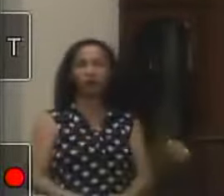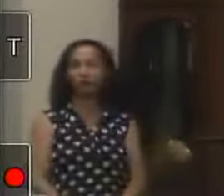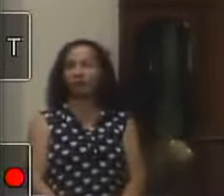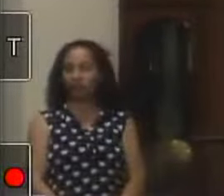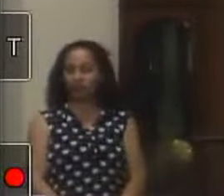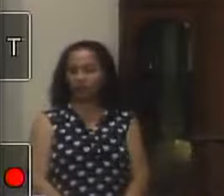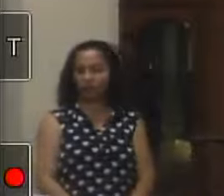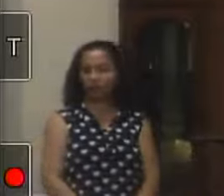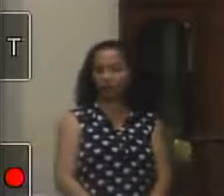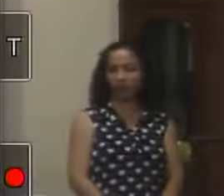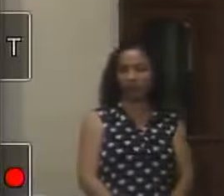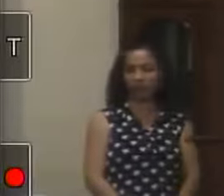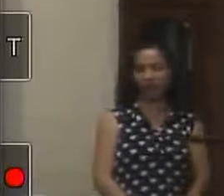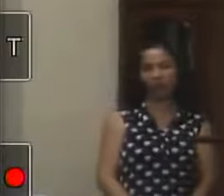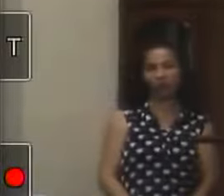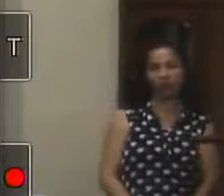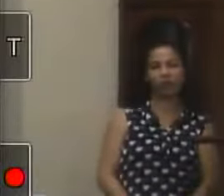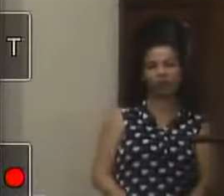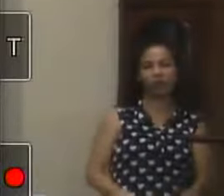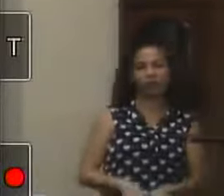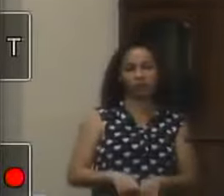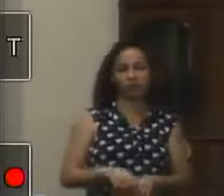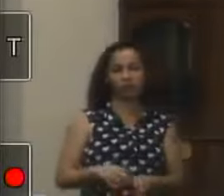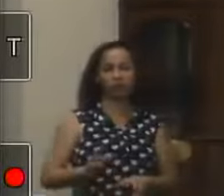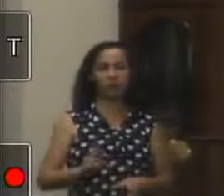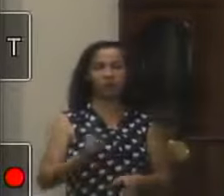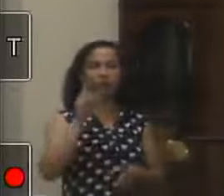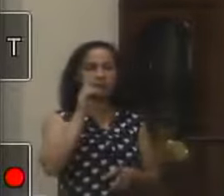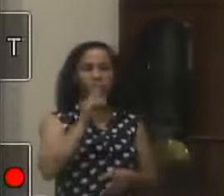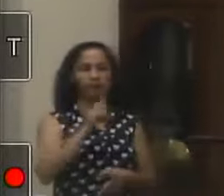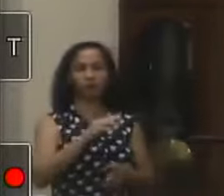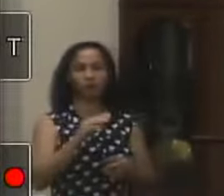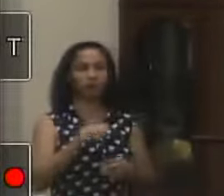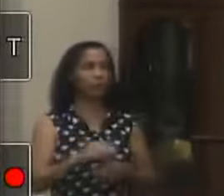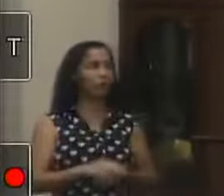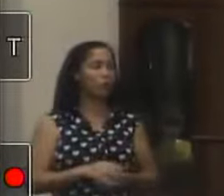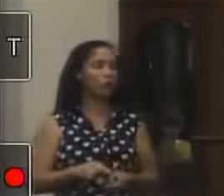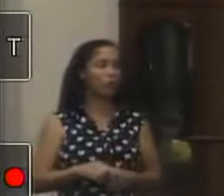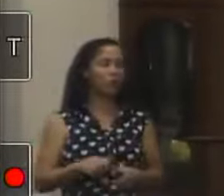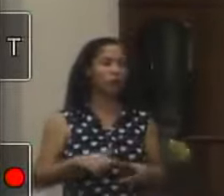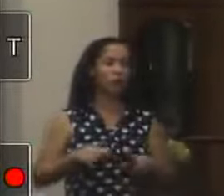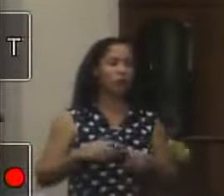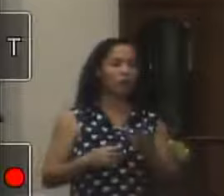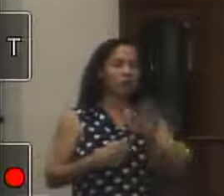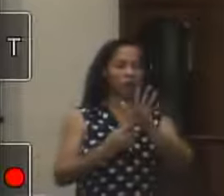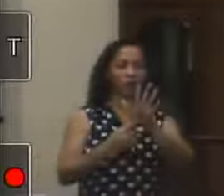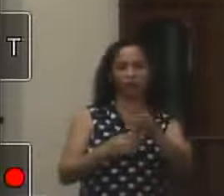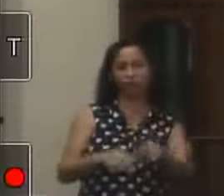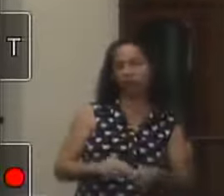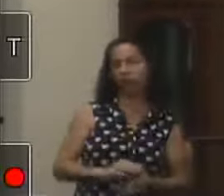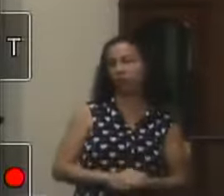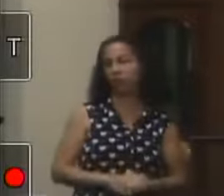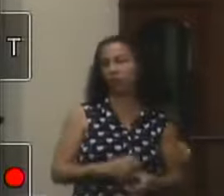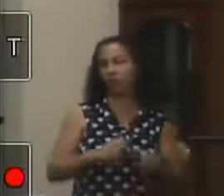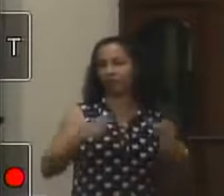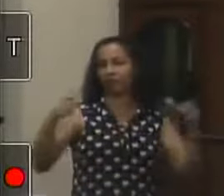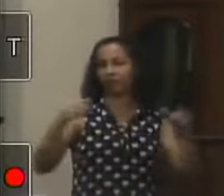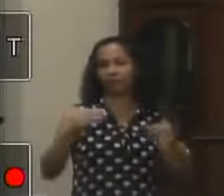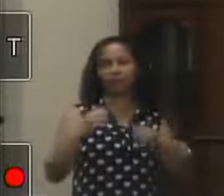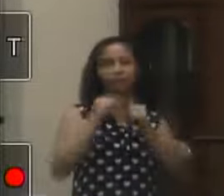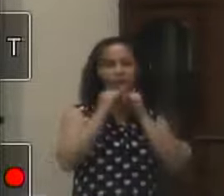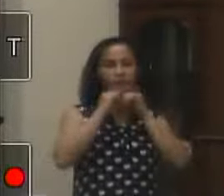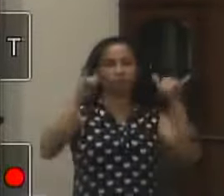que sempre prestigiam a audiência da Câmara Municipal de Valença, fazendo com que o nosso trabalho possa ser amplamente